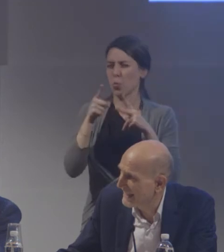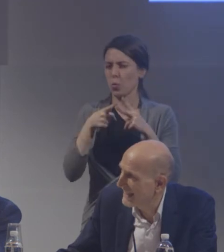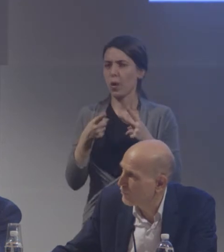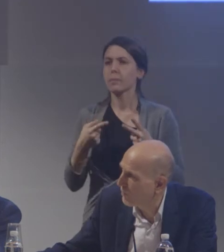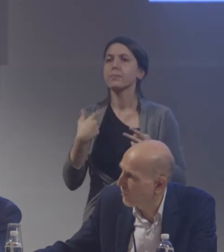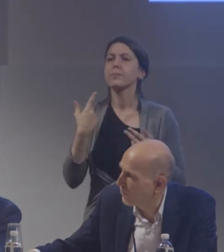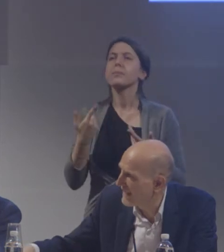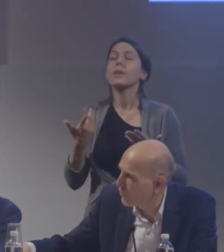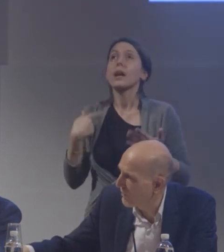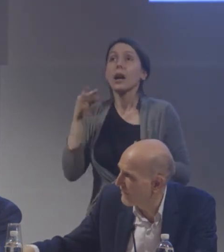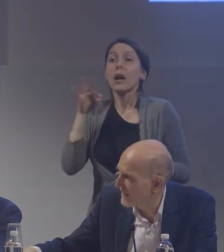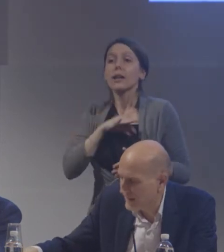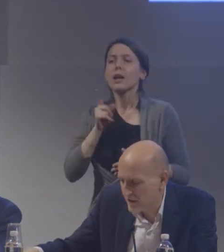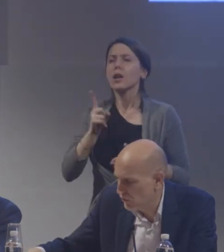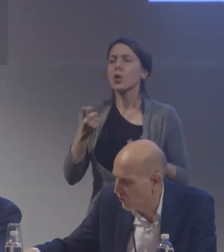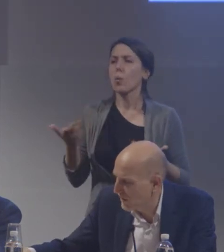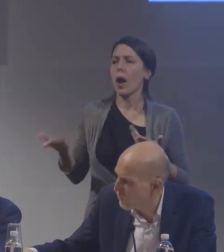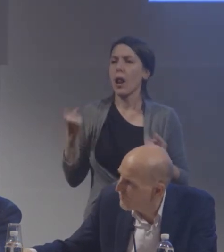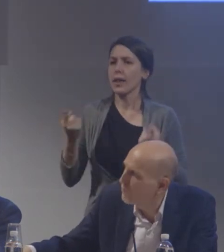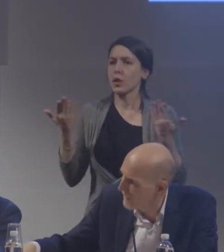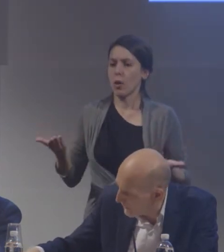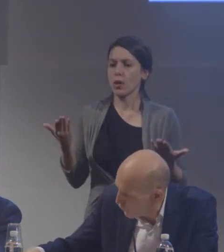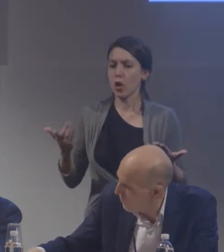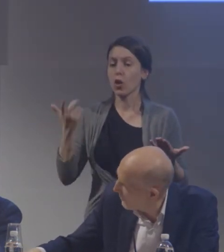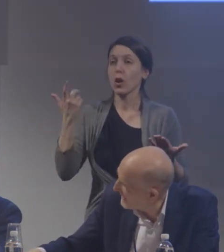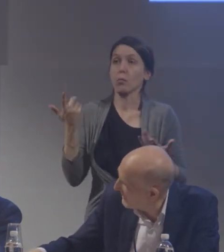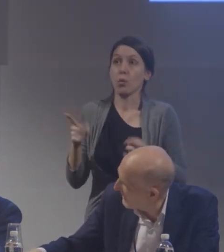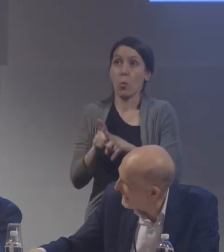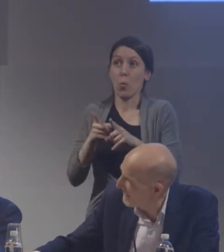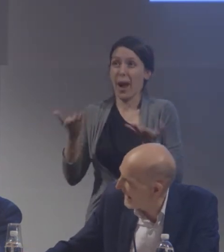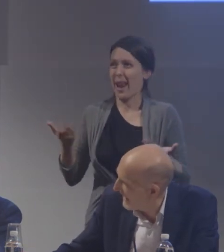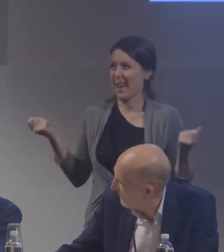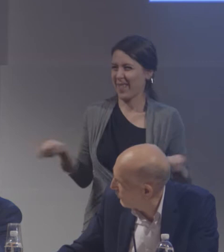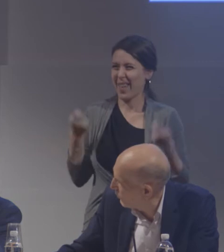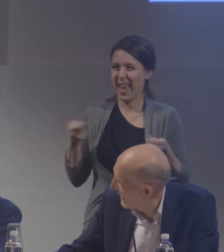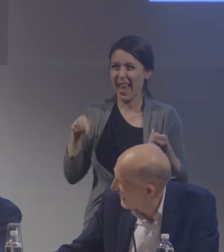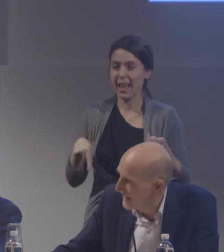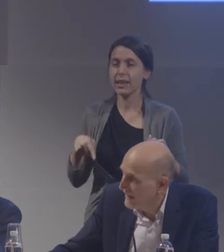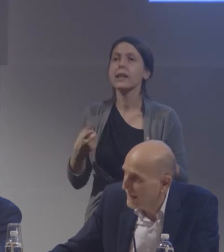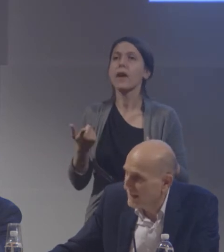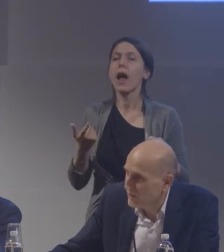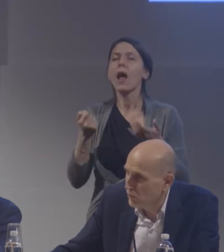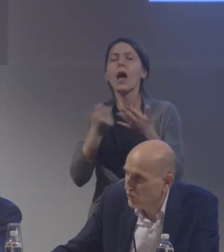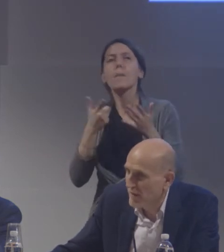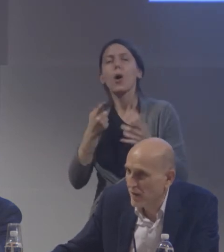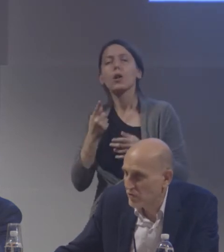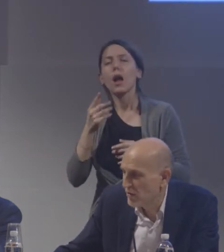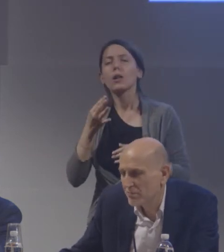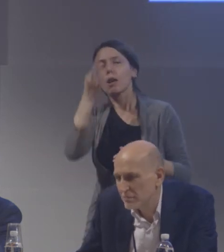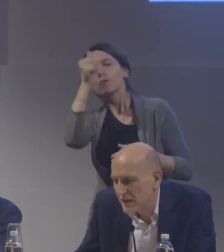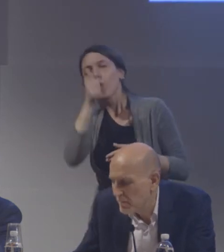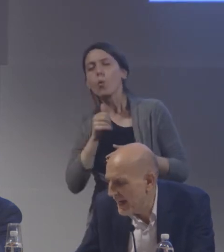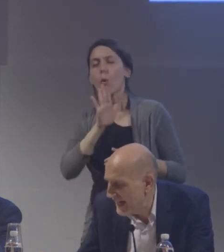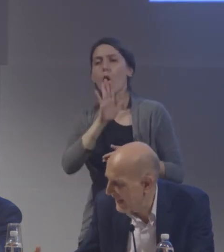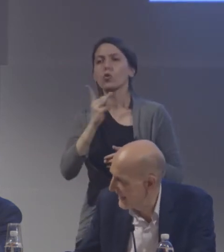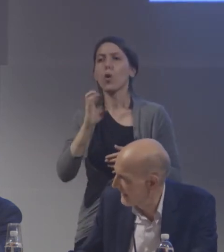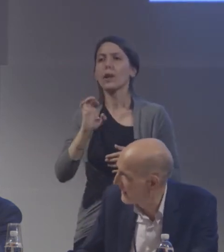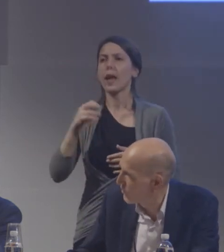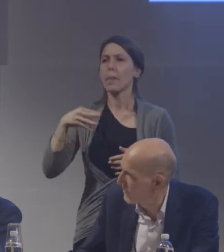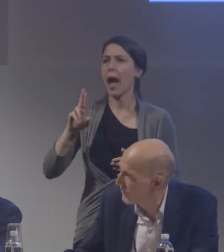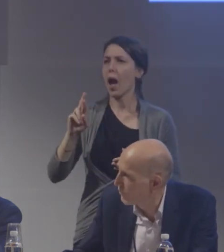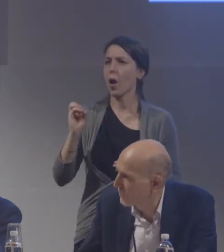sta accadendo proprio dentro manifestazioni e occasioni pubbliche come questi festival alla figura di Tullio De Mauro. C'è un'idea bella